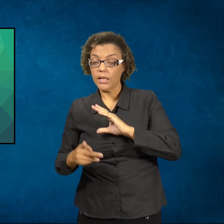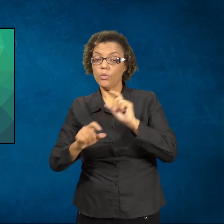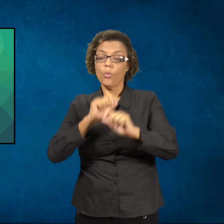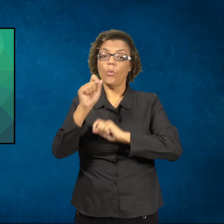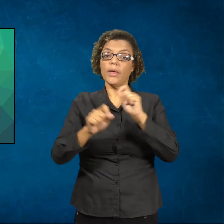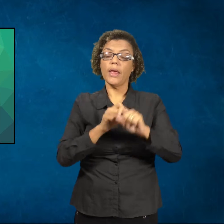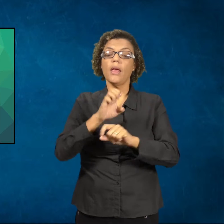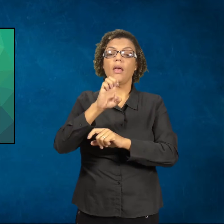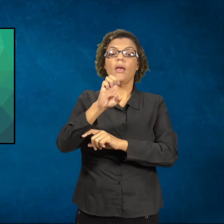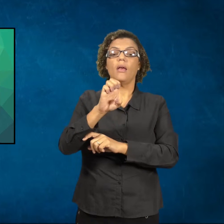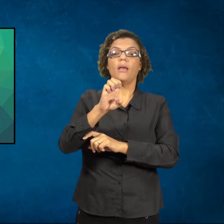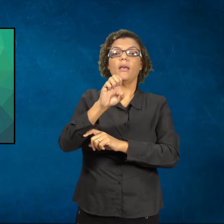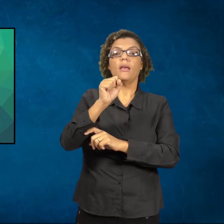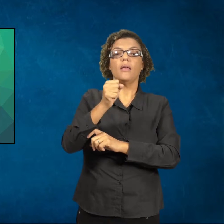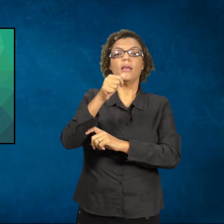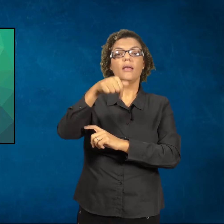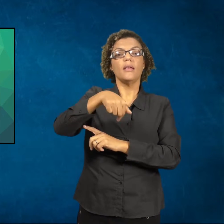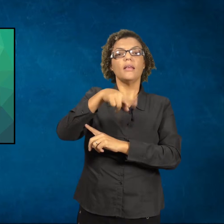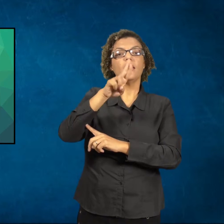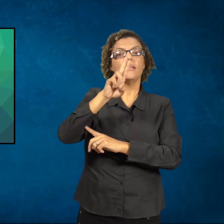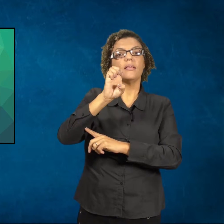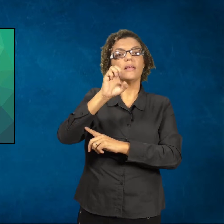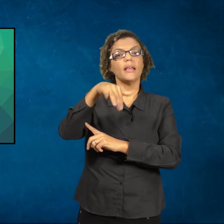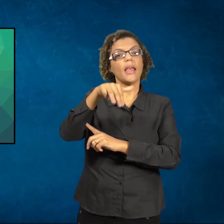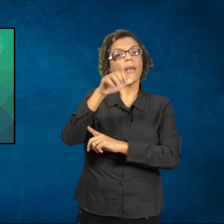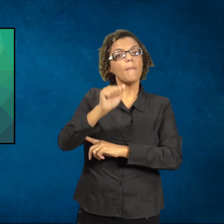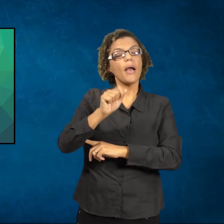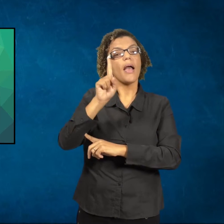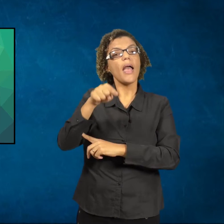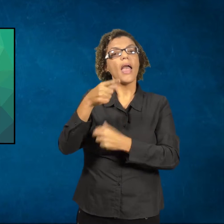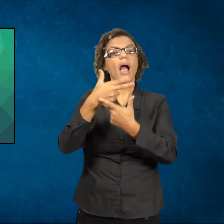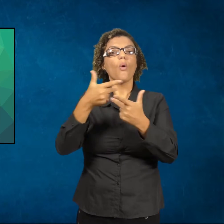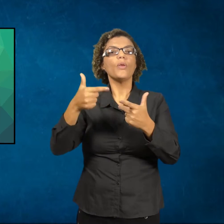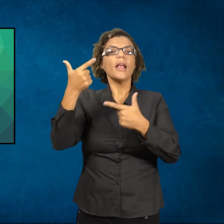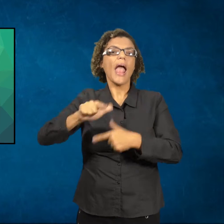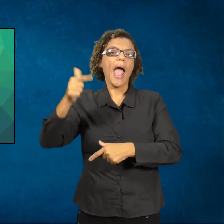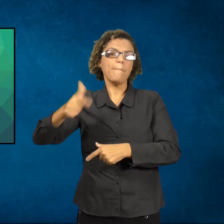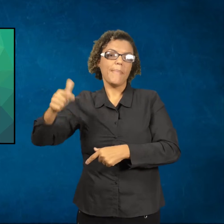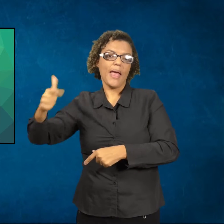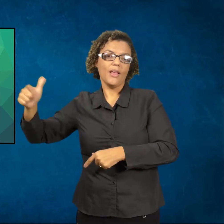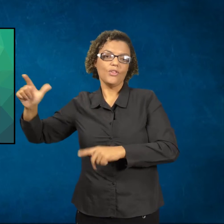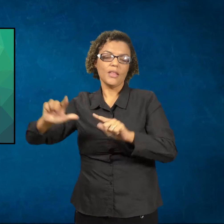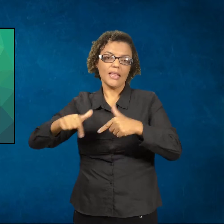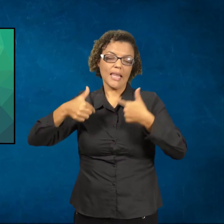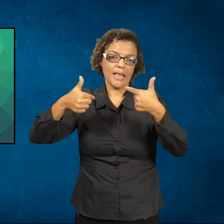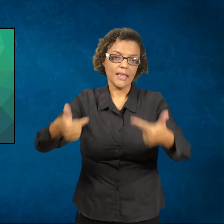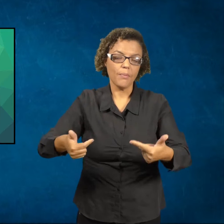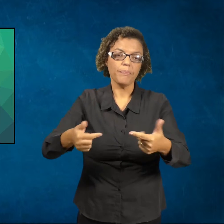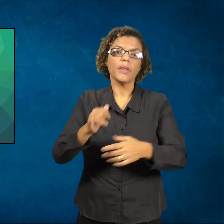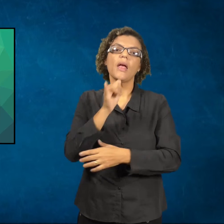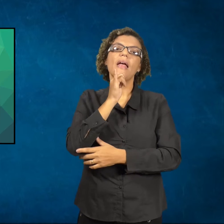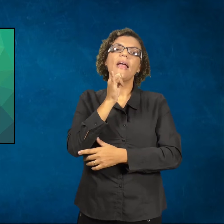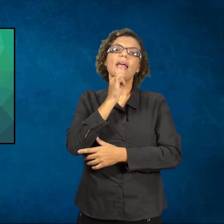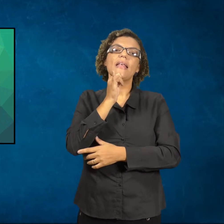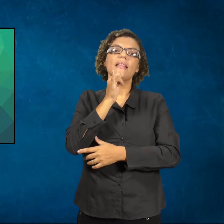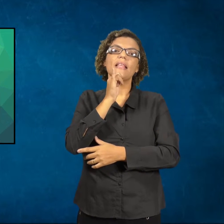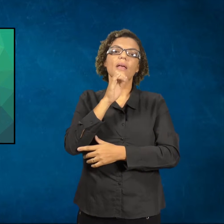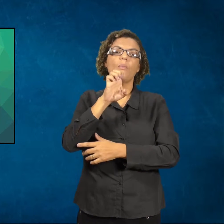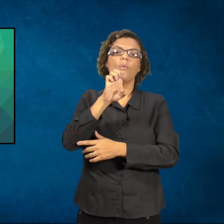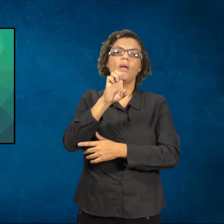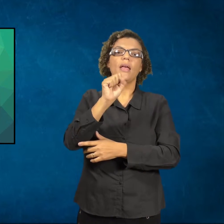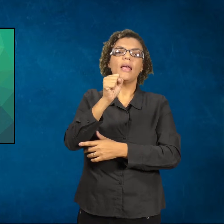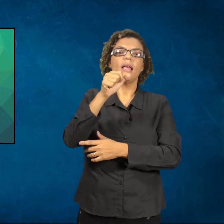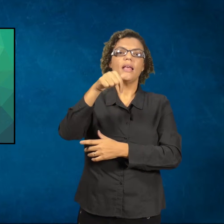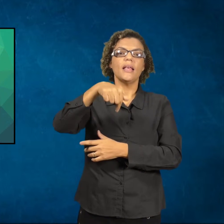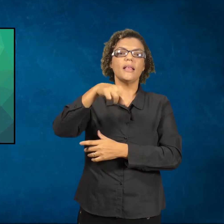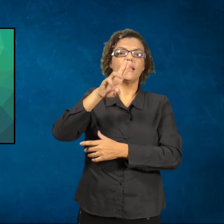ele é exatamente o que se repete naquela ação. Então eu vou dar um exemplo muito clássico, que é o esquema de preensão, o esquema de